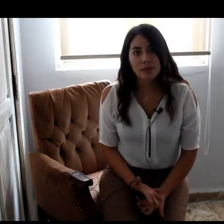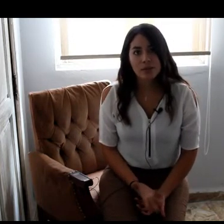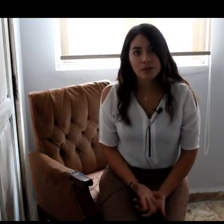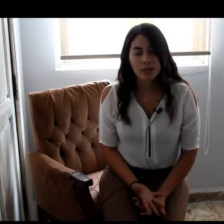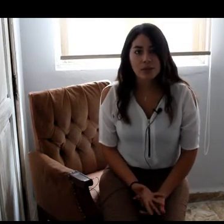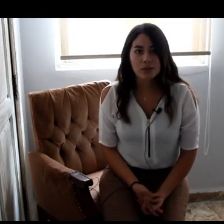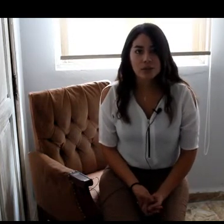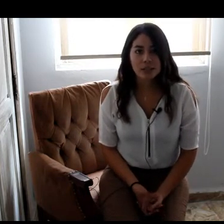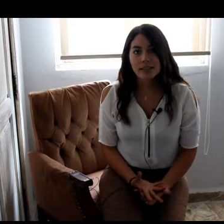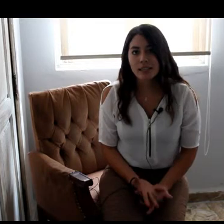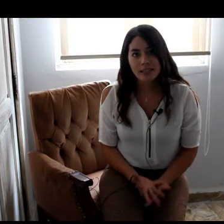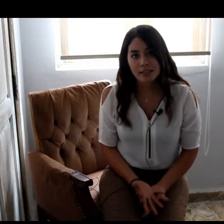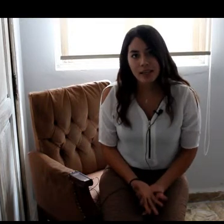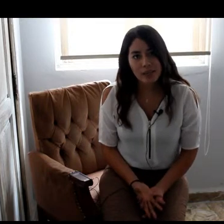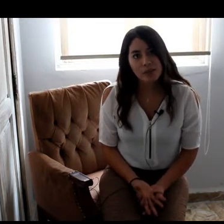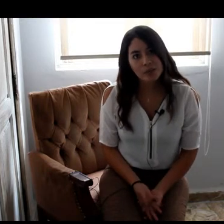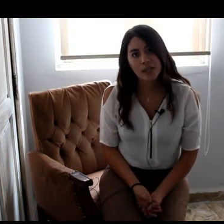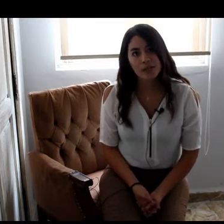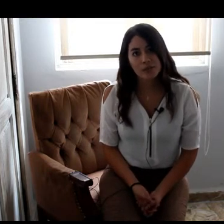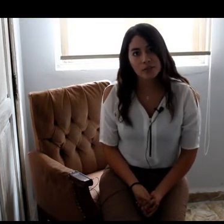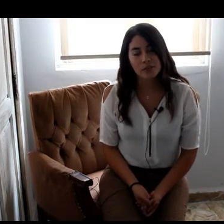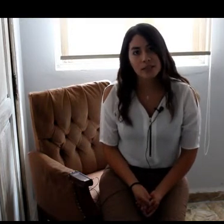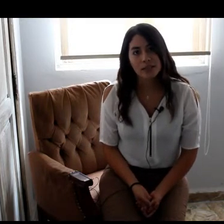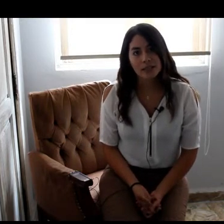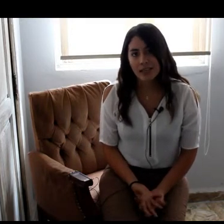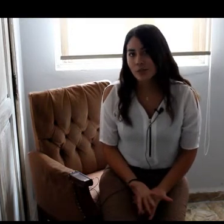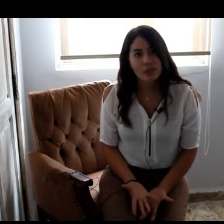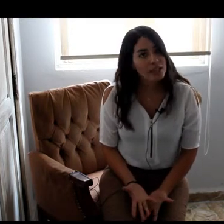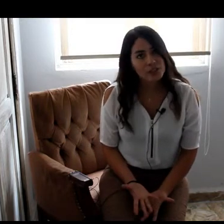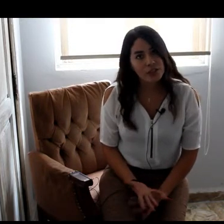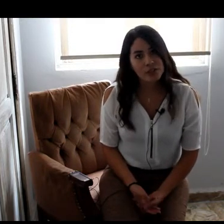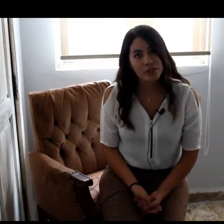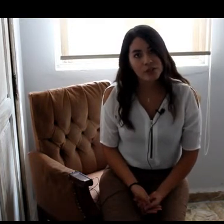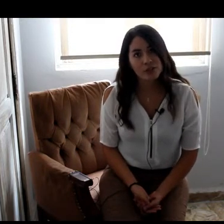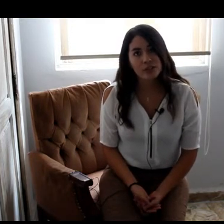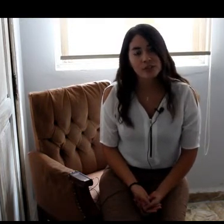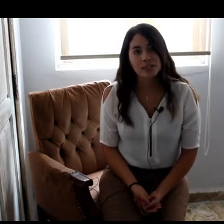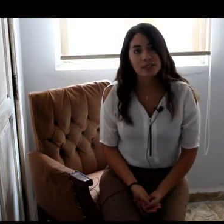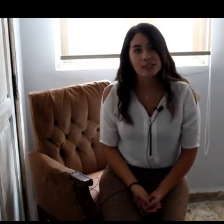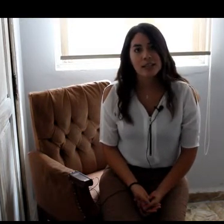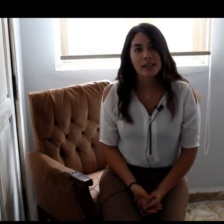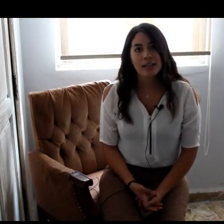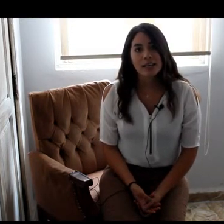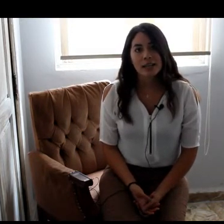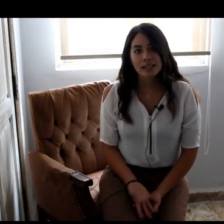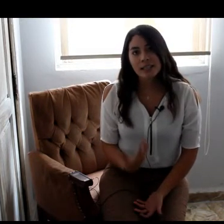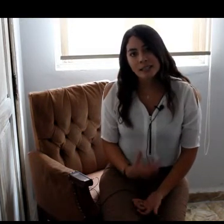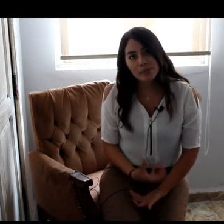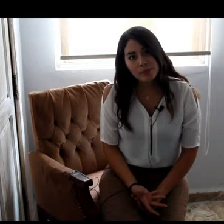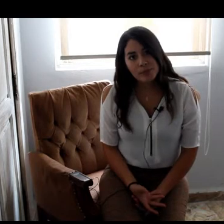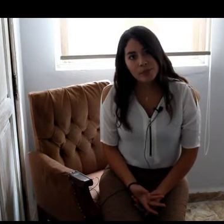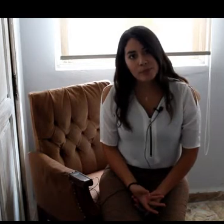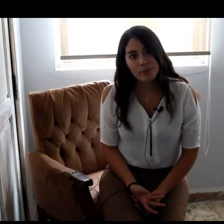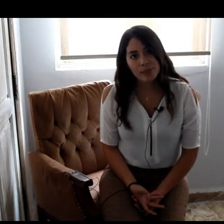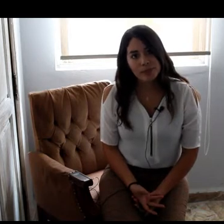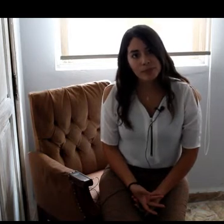encontrarnos con esta necesidad de comunicarnos, ¿no? Que es un derecho de todos. Entonces, desde este punto, partiendo,